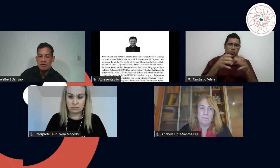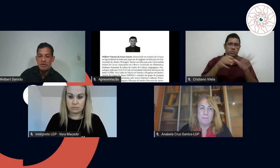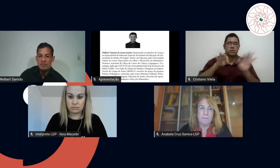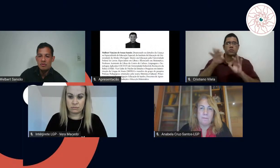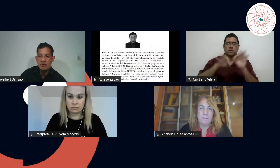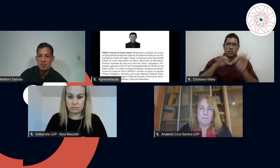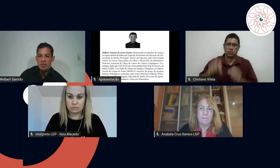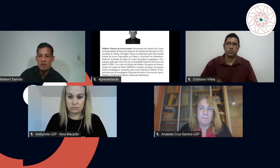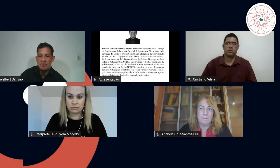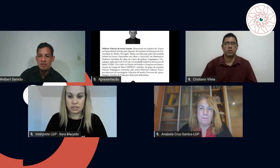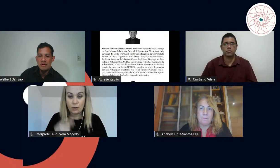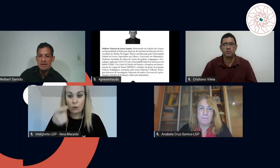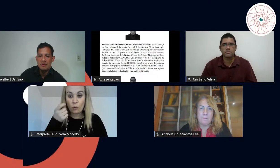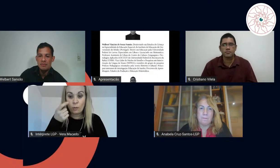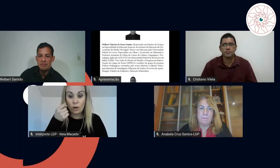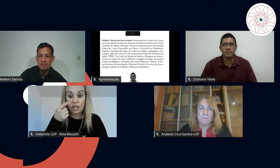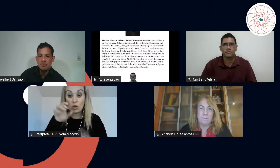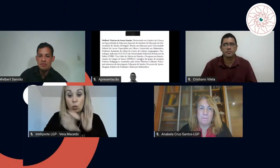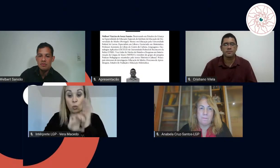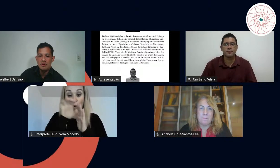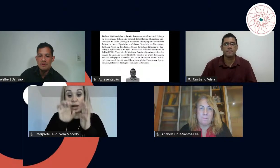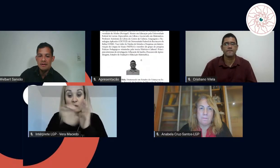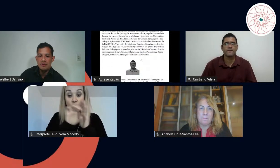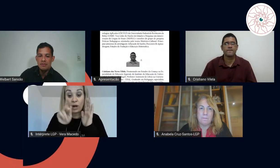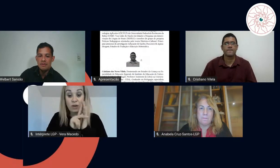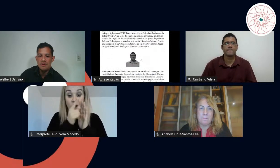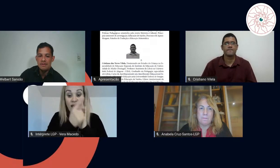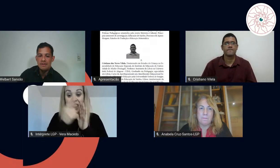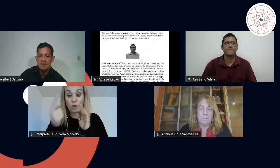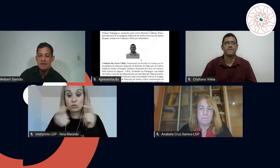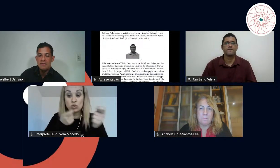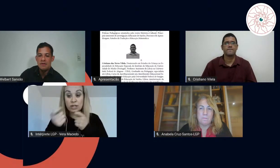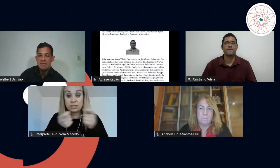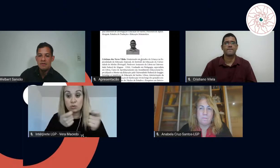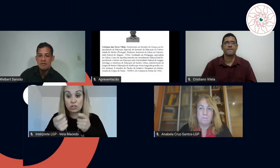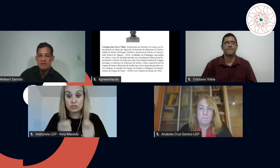E aí tem um pouquinho sobre o currículo de cada um dos